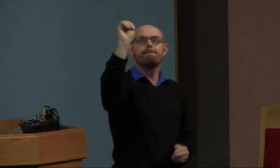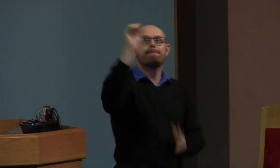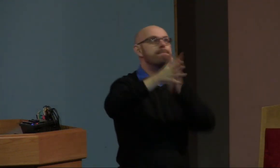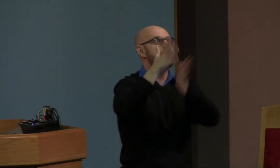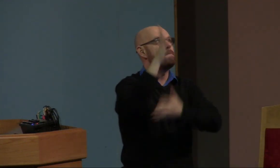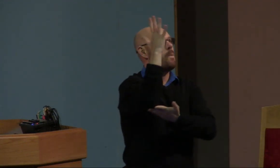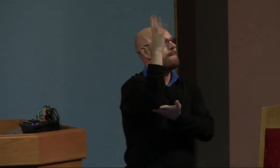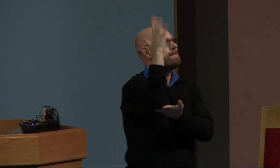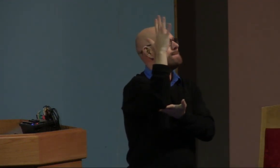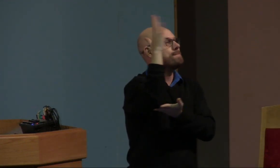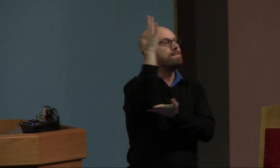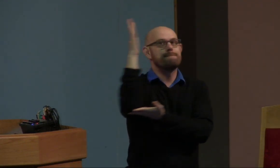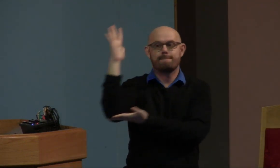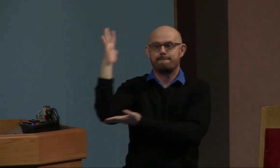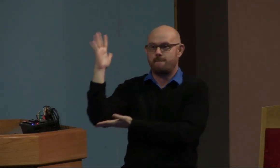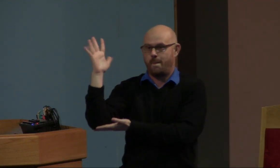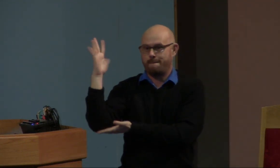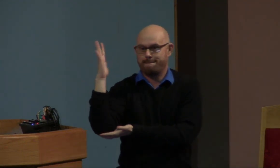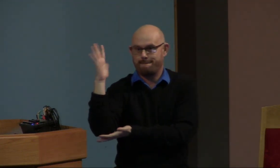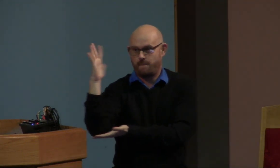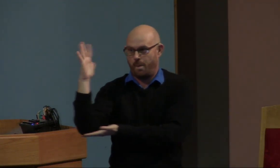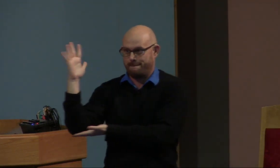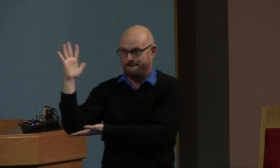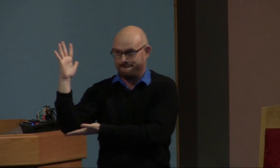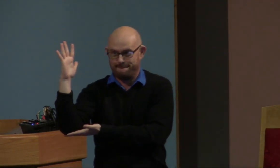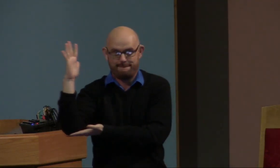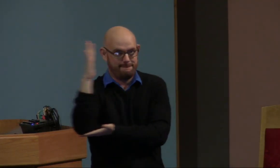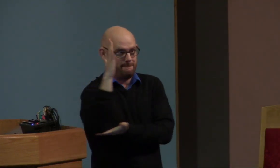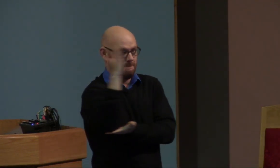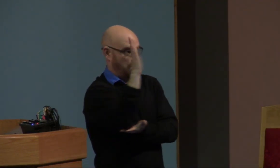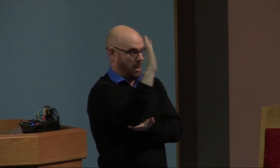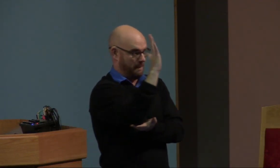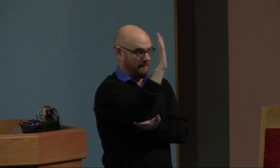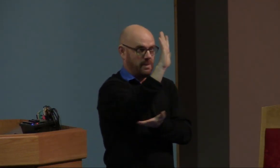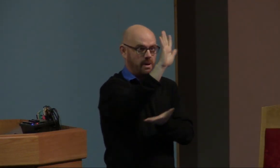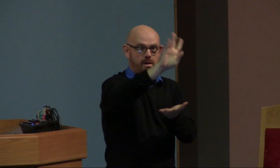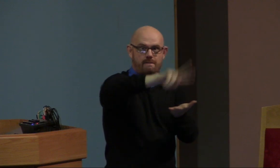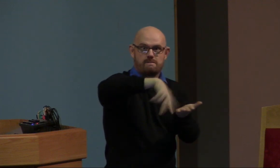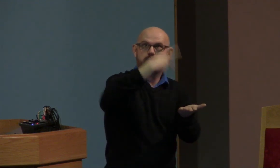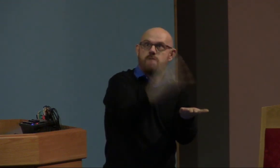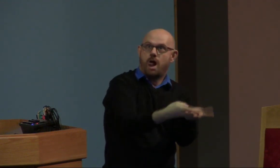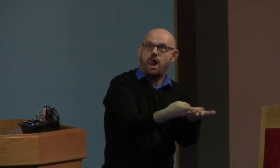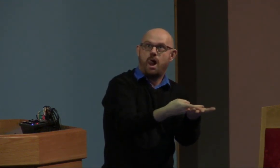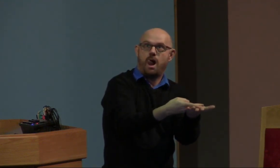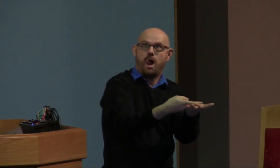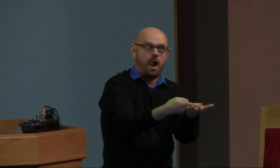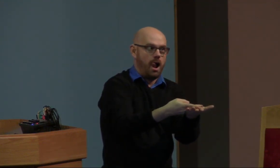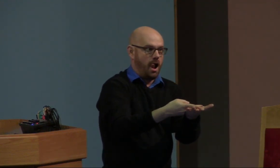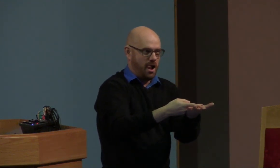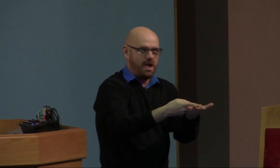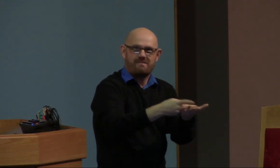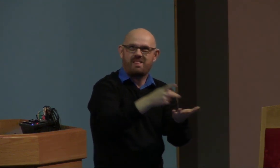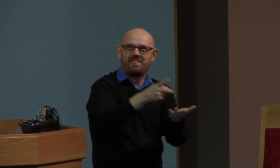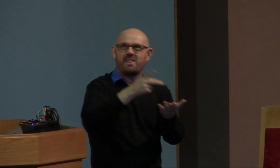net een gebaretaal by mekaar te sit. So ons moet kyk na verskillende gebare en die gebare wat die meeste gebruik